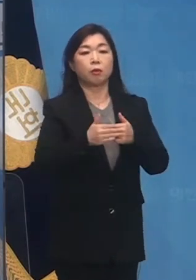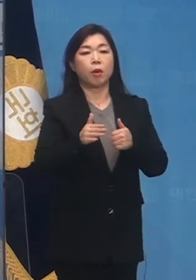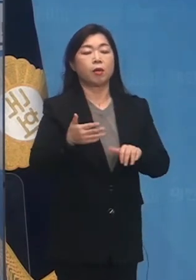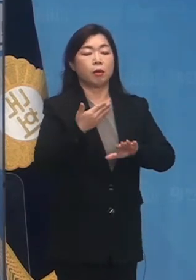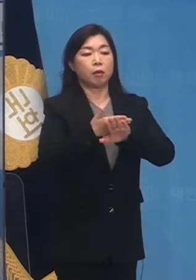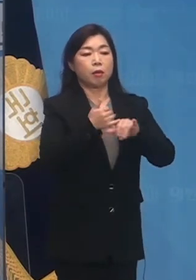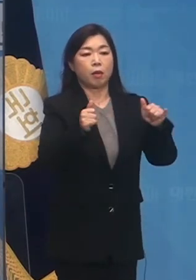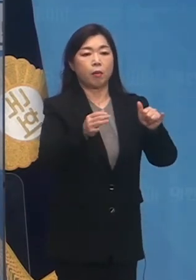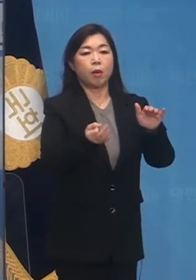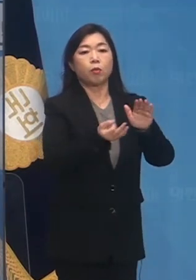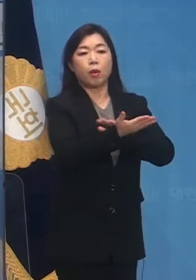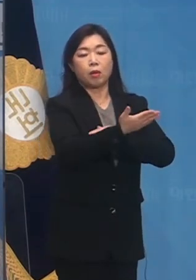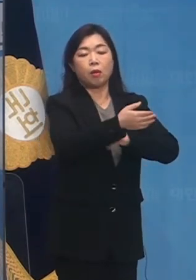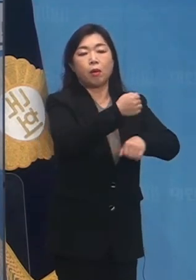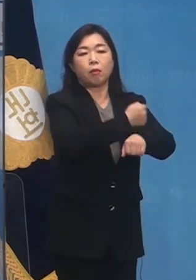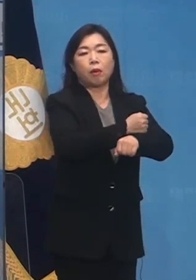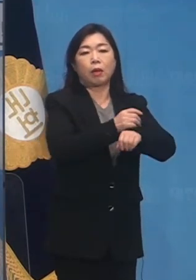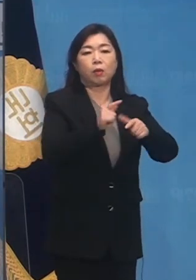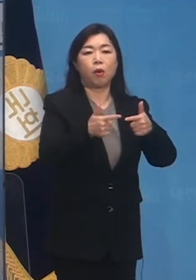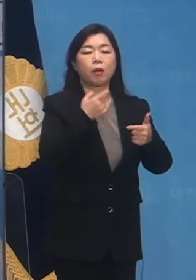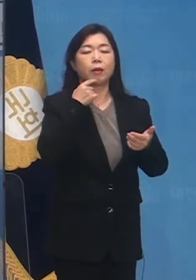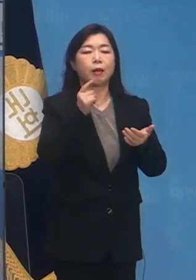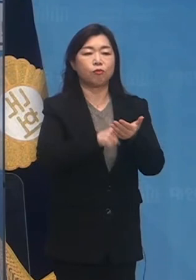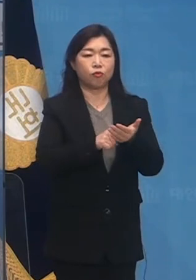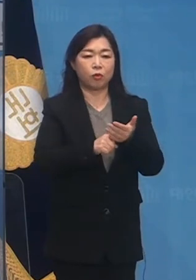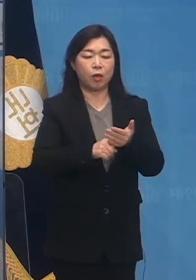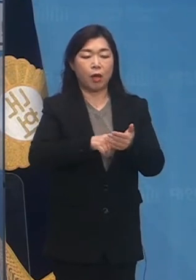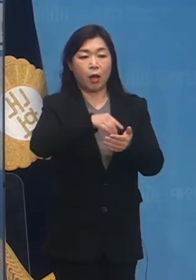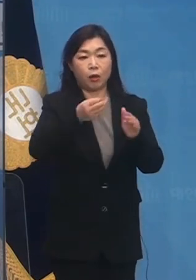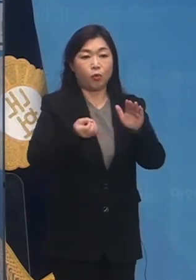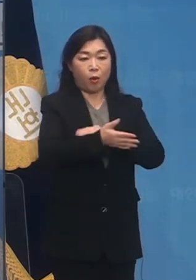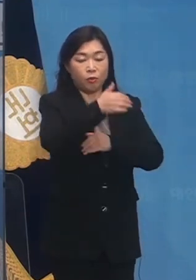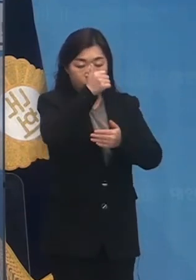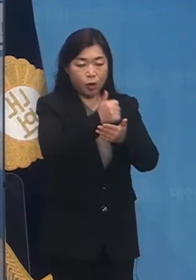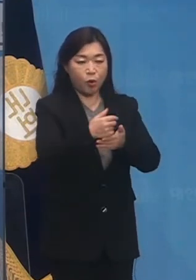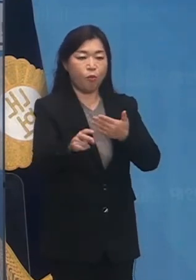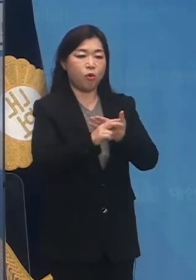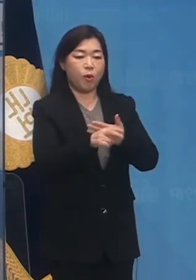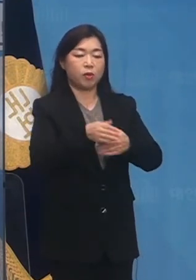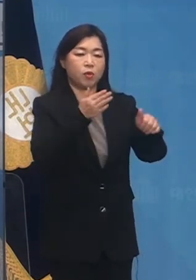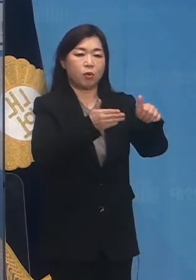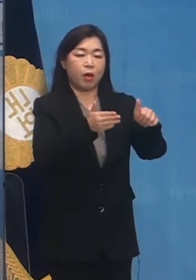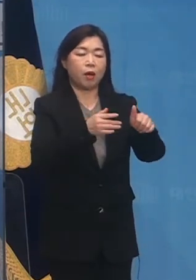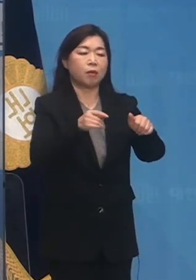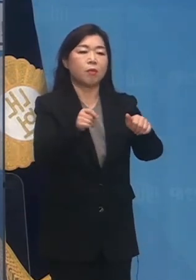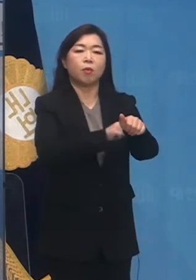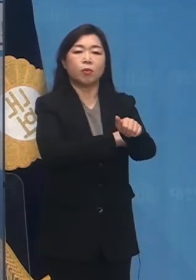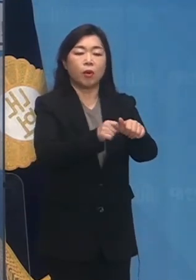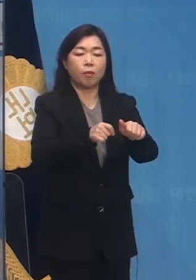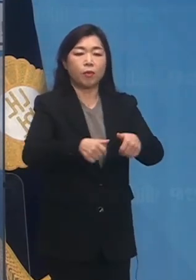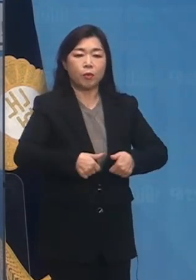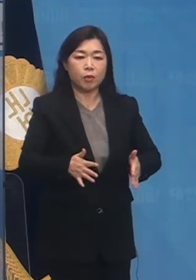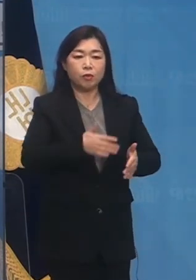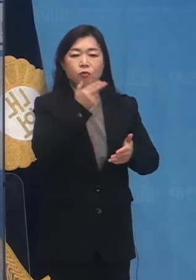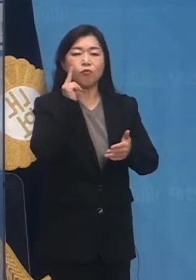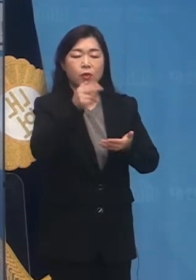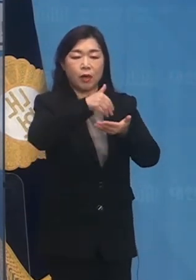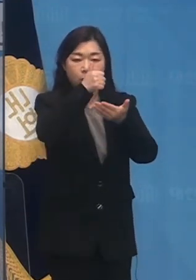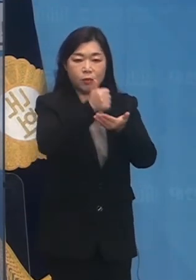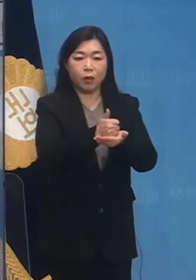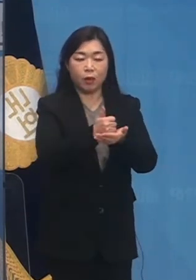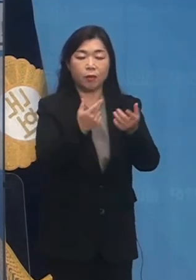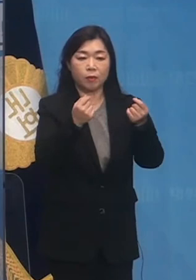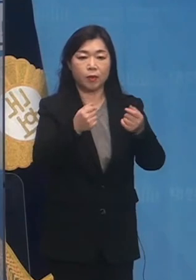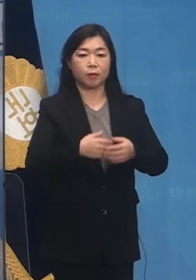제3자 뇌물수수 혐의가 아니라 단순 뇌물죄로 부정한 청탁이라는 요건이 필요 없어지는 중대한 전환을